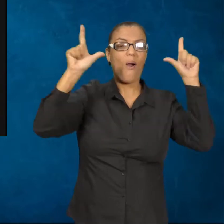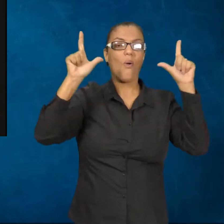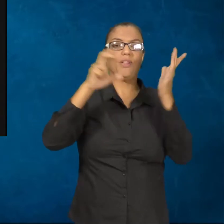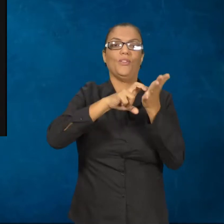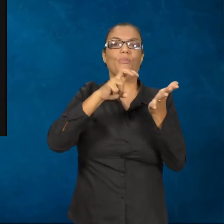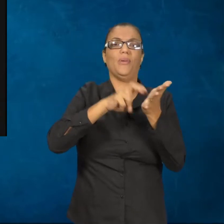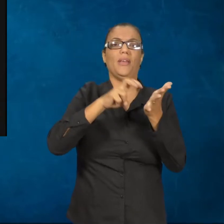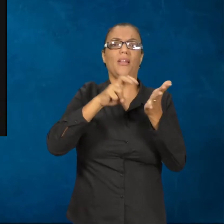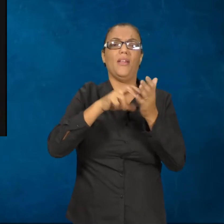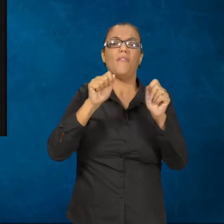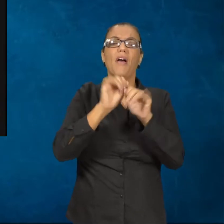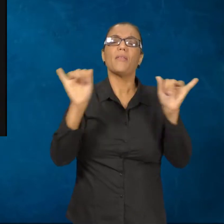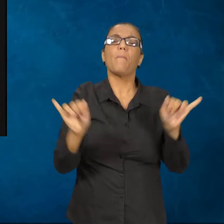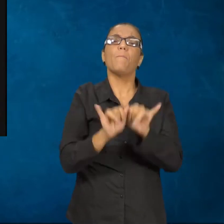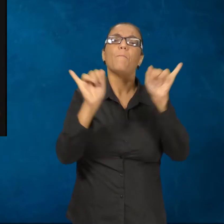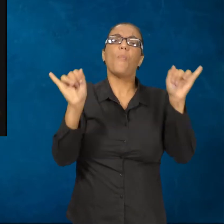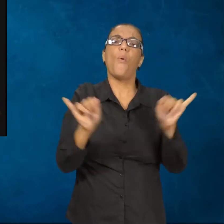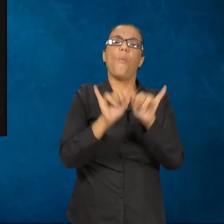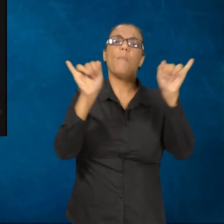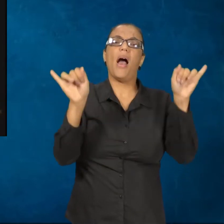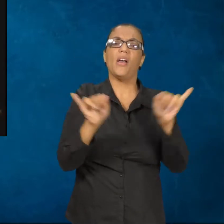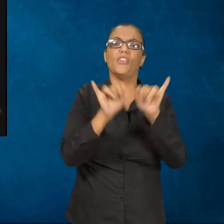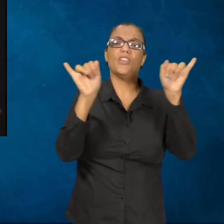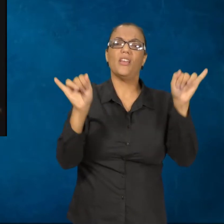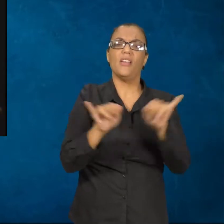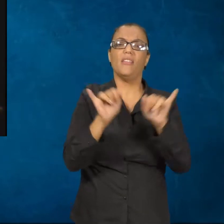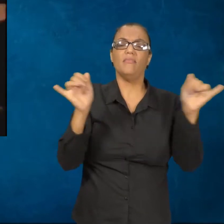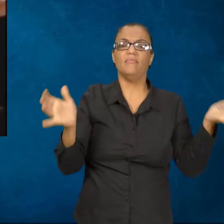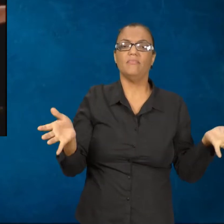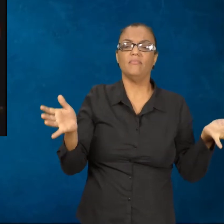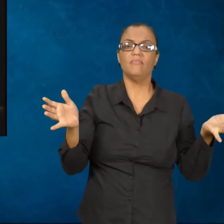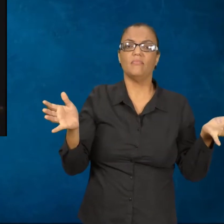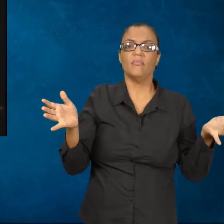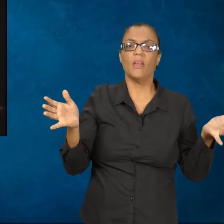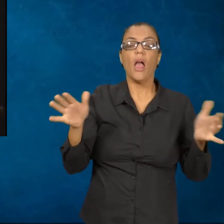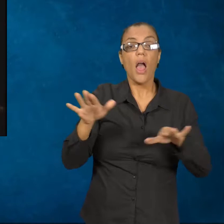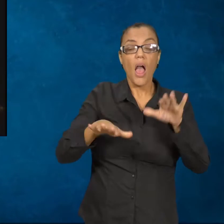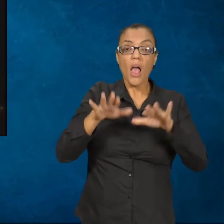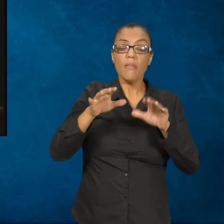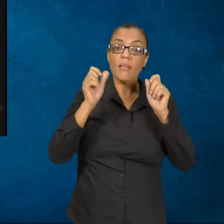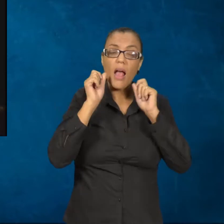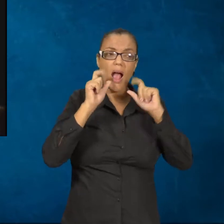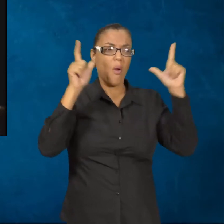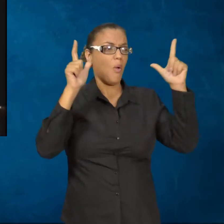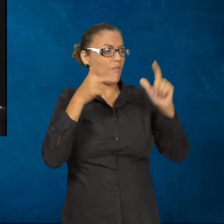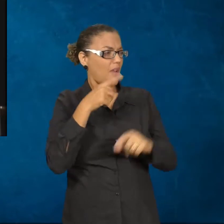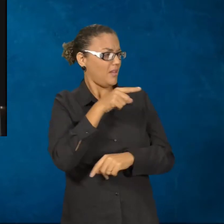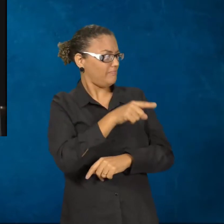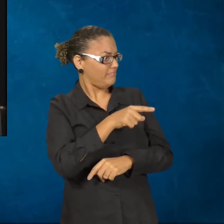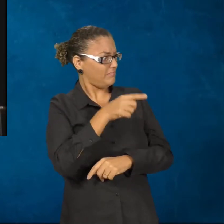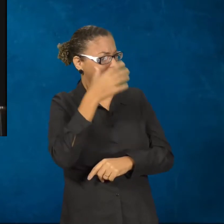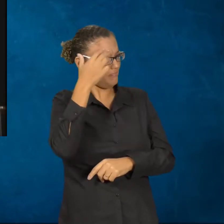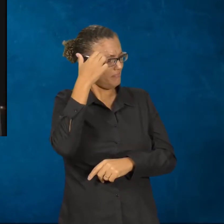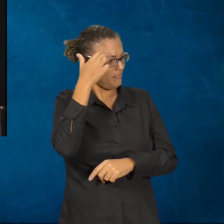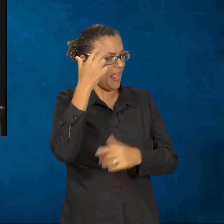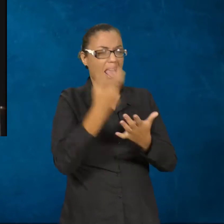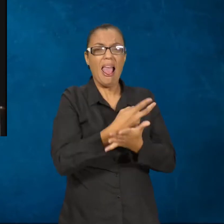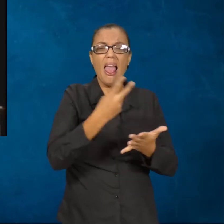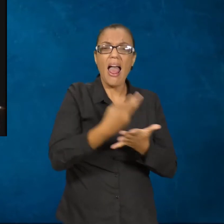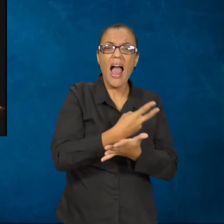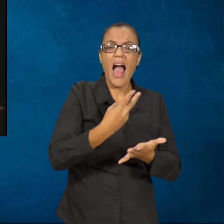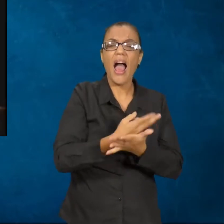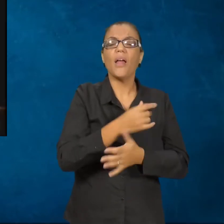Quando o cara acorda, que você fala, está sonado, não é que o idiota está no controle. Então você vê cara calçar 2 meias no mesmo